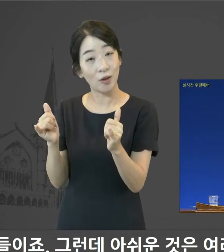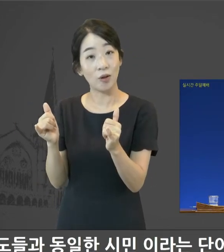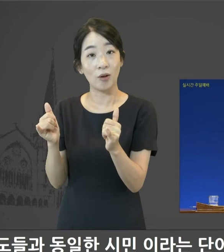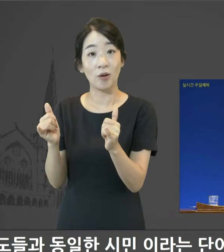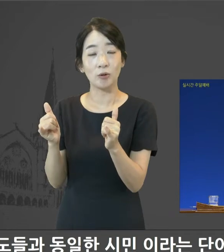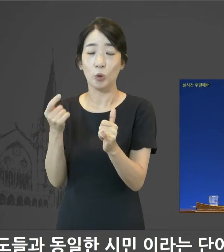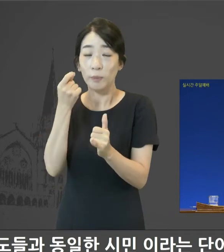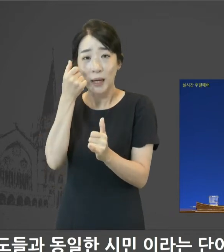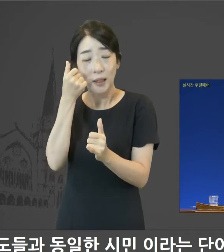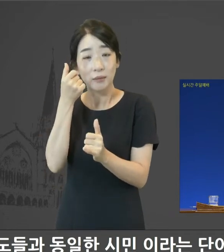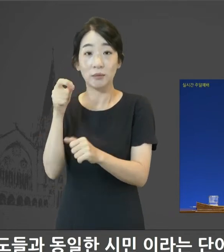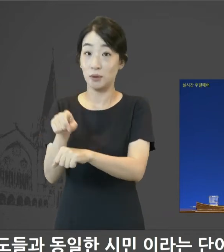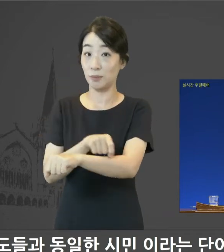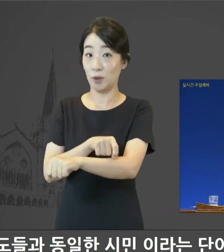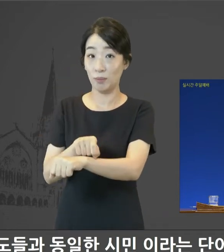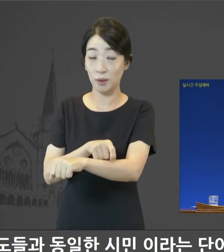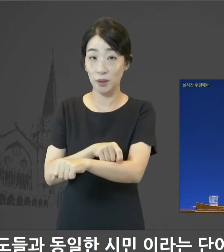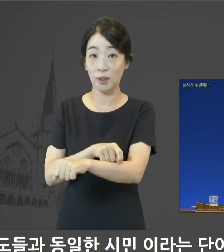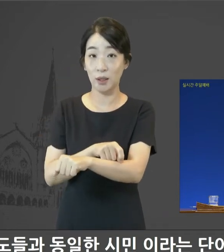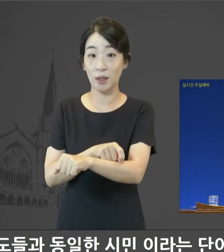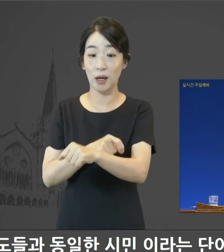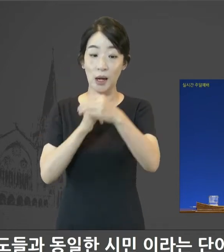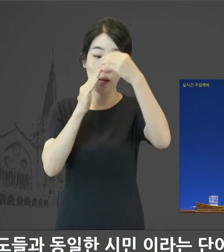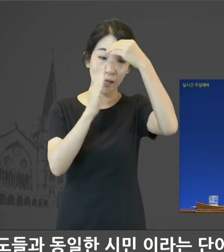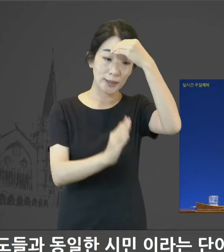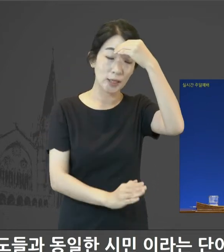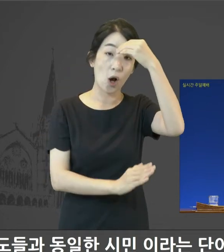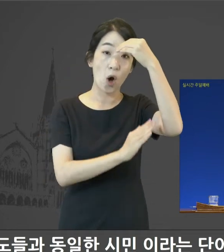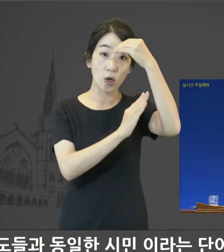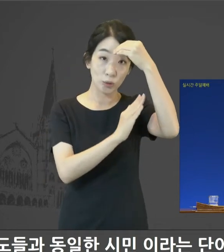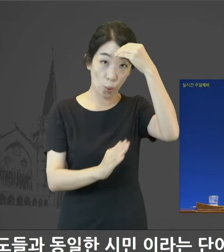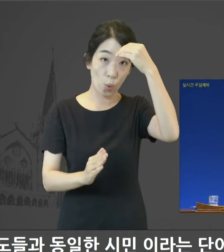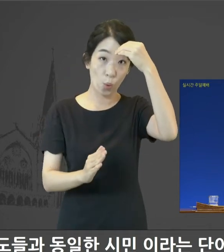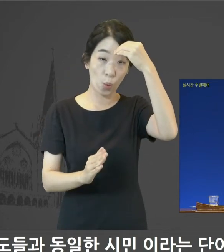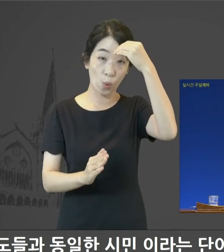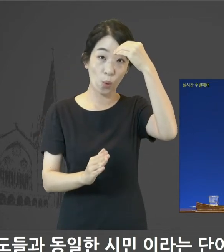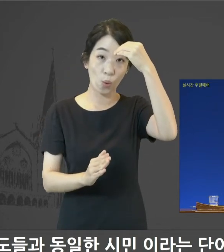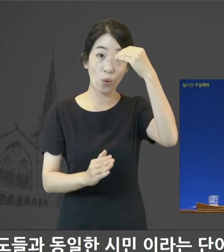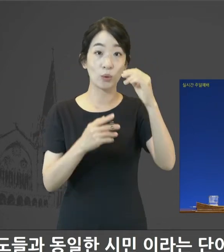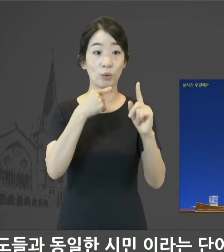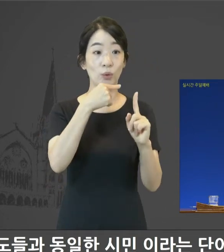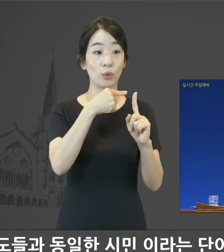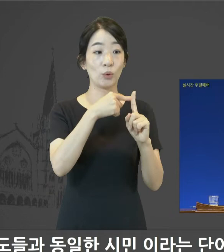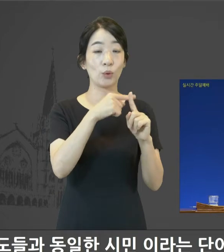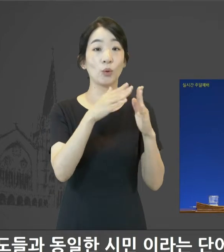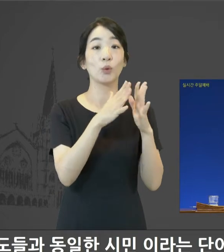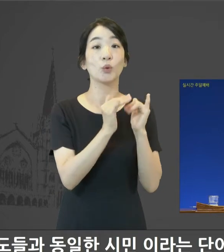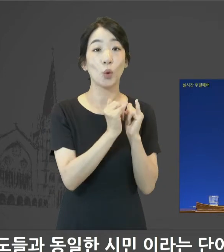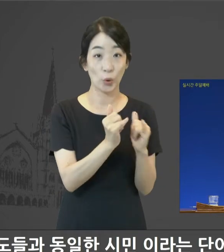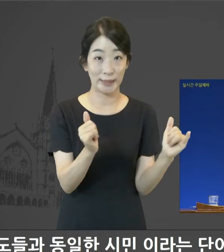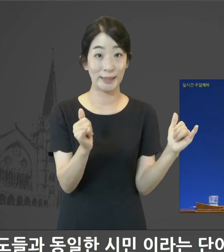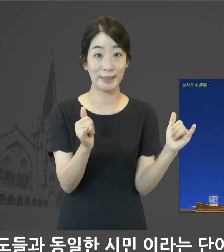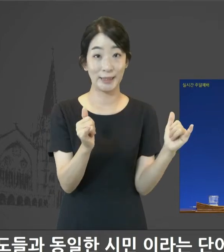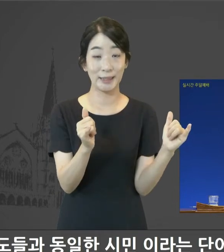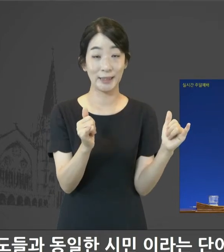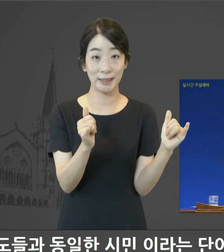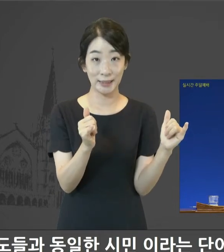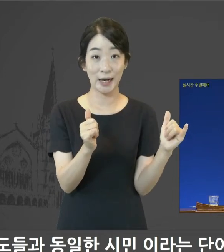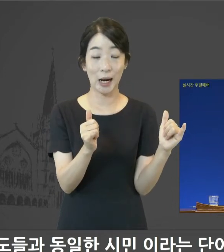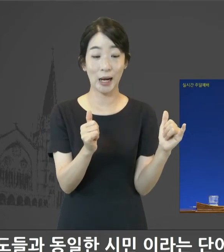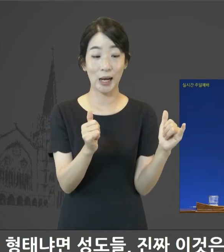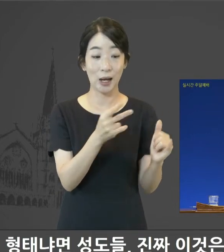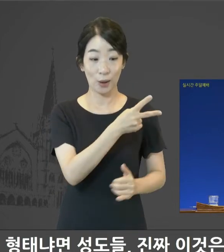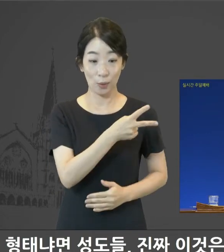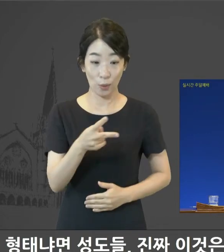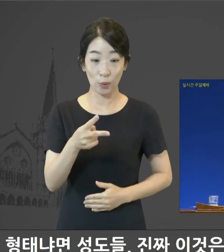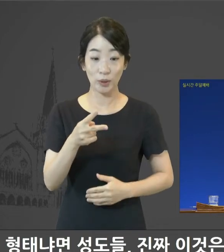형태냐면 성도들, 그러니까 진짜 이거는 보통 우리가 교인들을 애둘러 불러서 성도라고